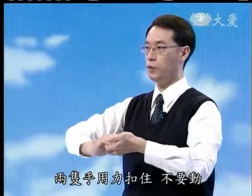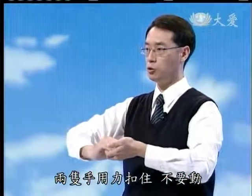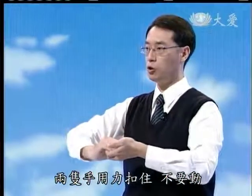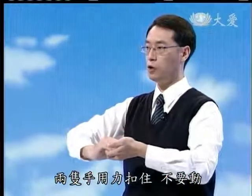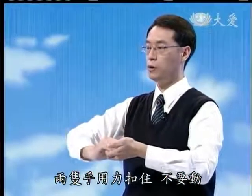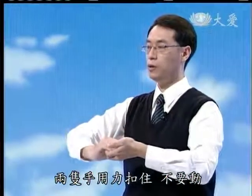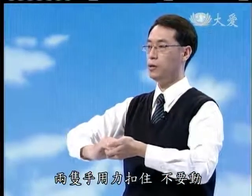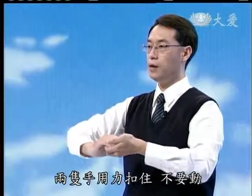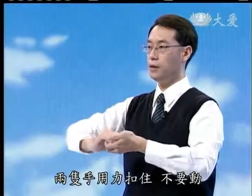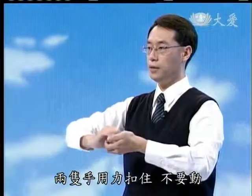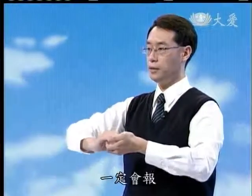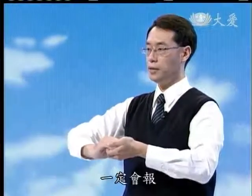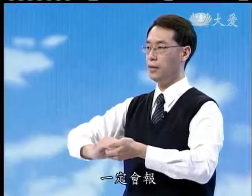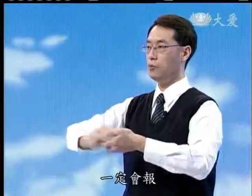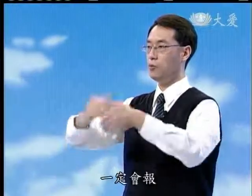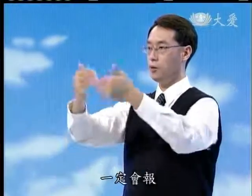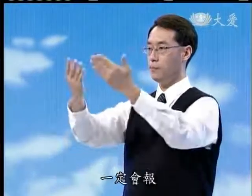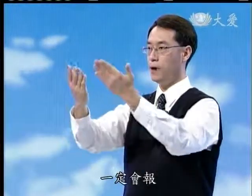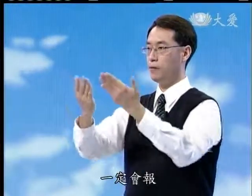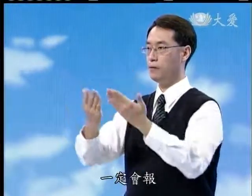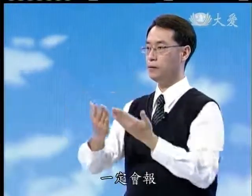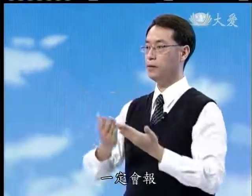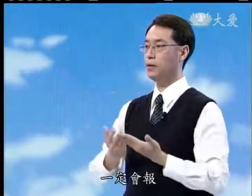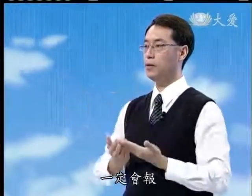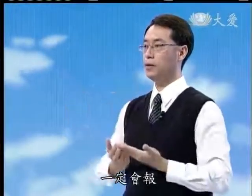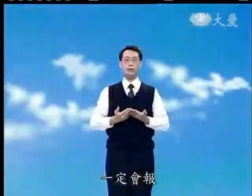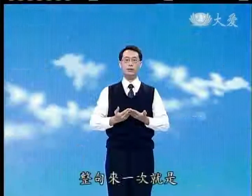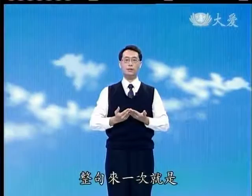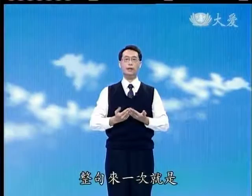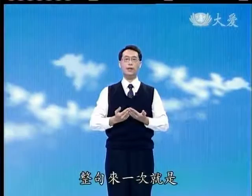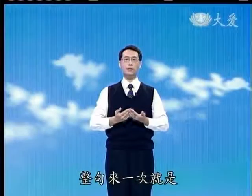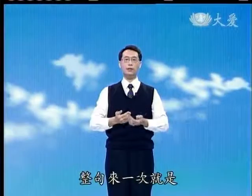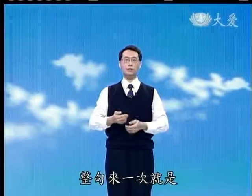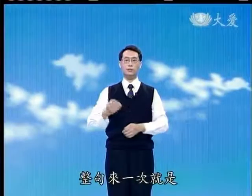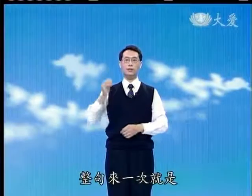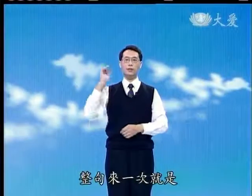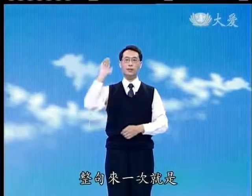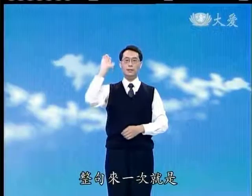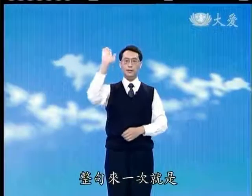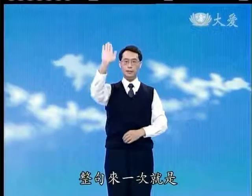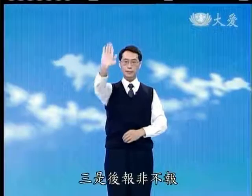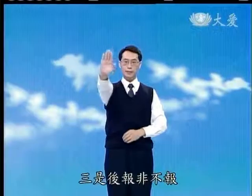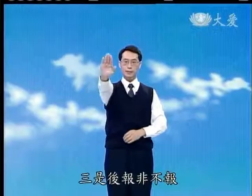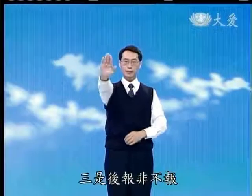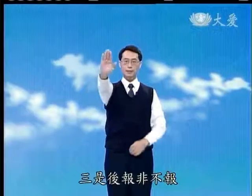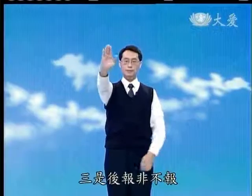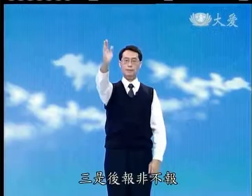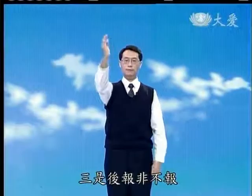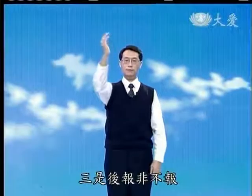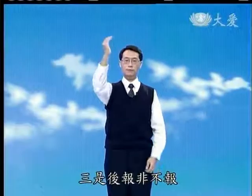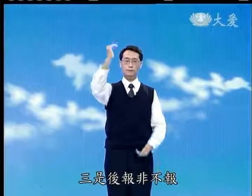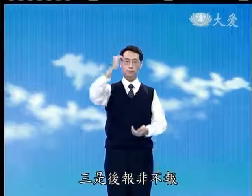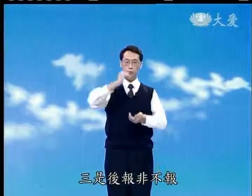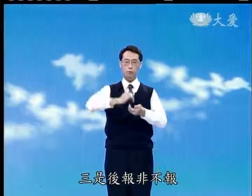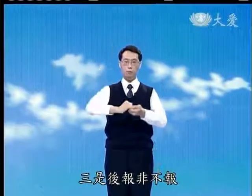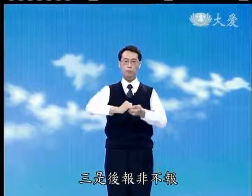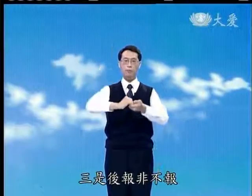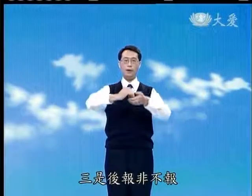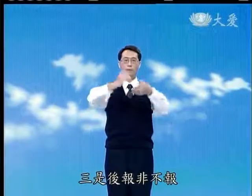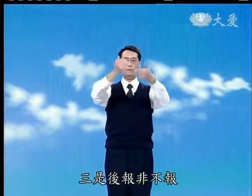要动，好，一定会报。整句来一次，就是三是后报